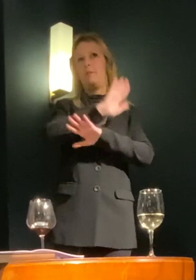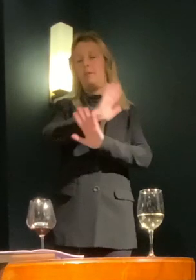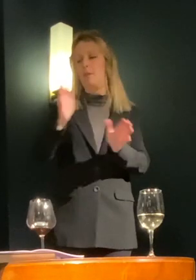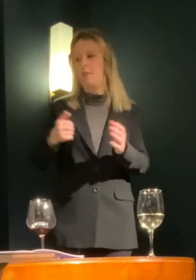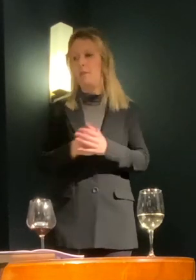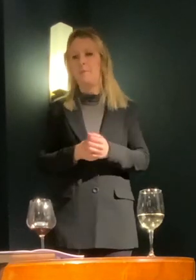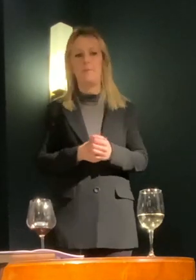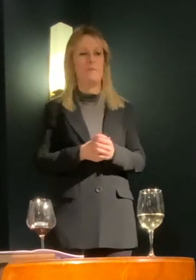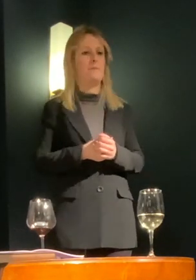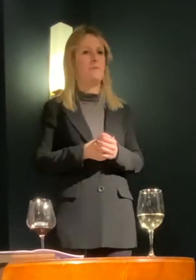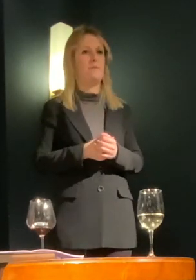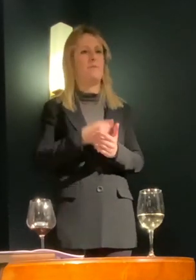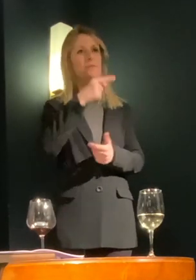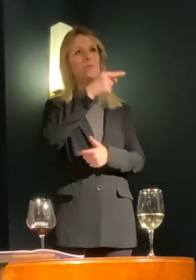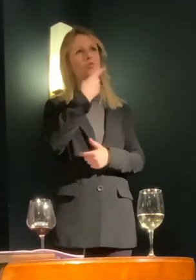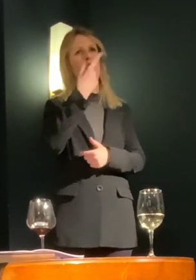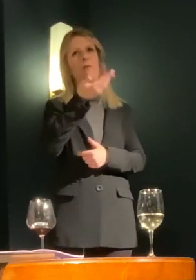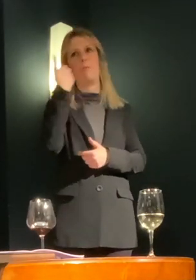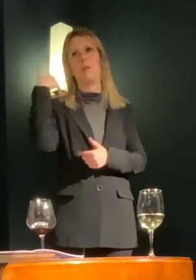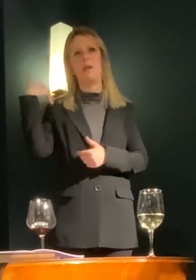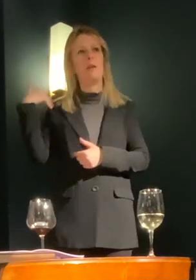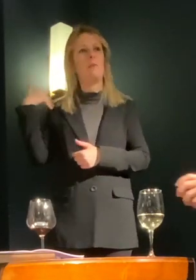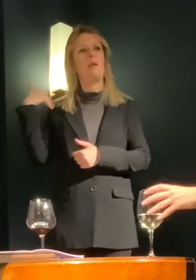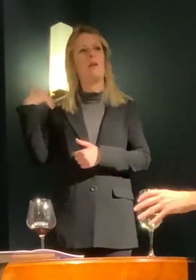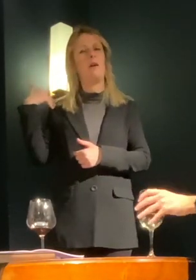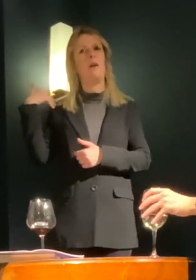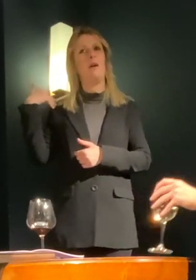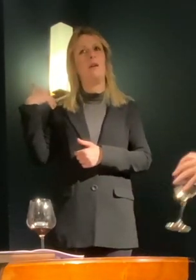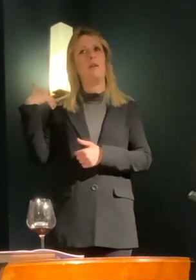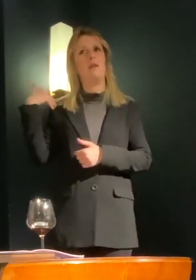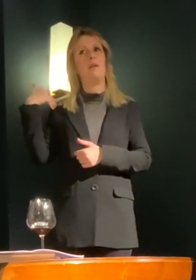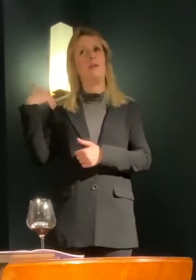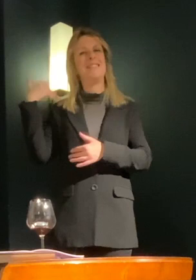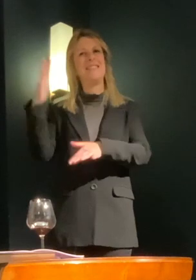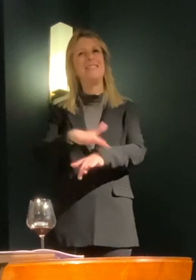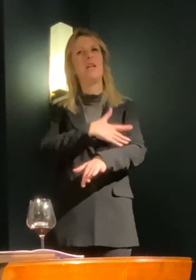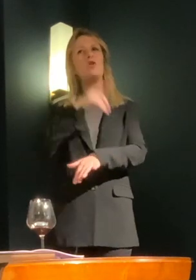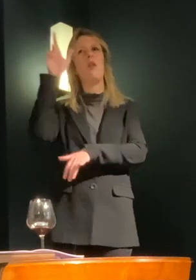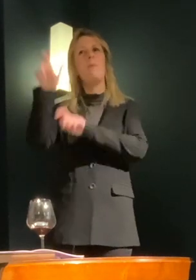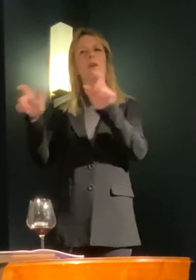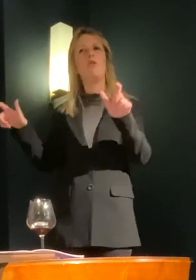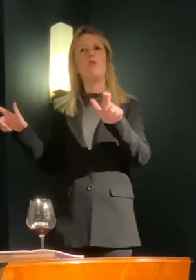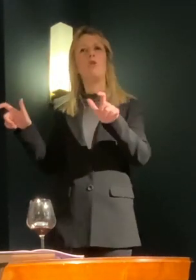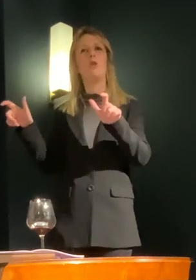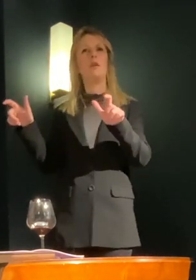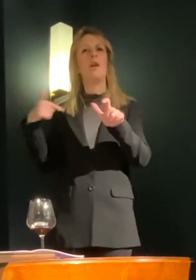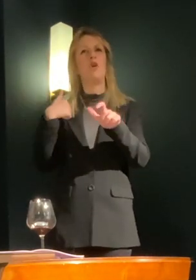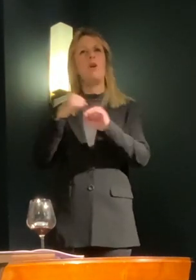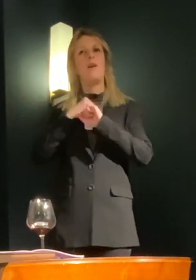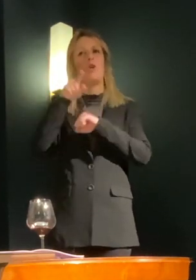Parlavi prima di messe a fuoco, no? Anche rispetto a quello che poi sono le sensazioni, le persone, e secondo me lui aveva proprio bisogno